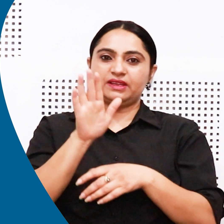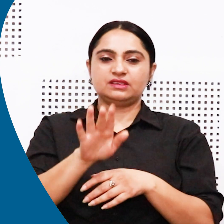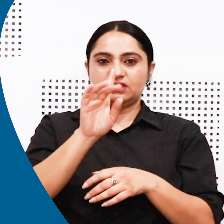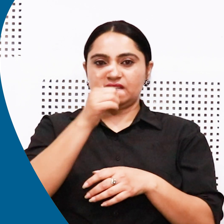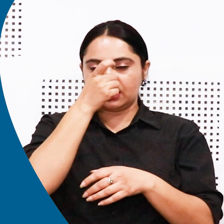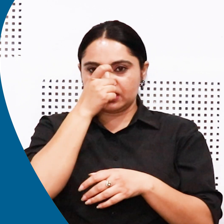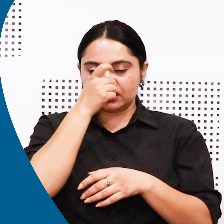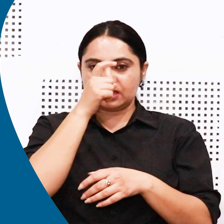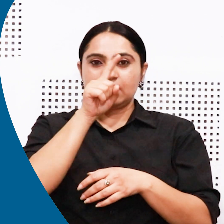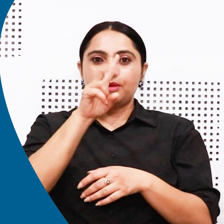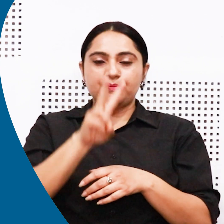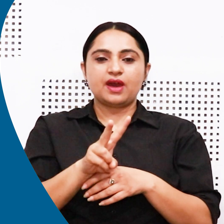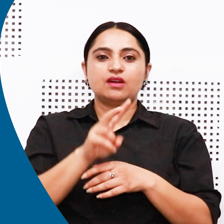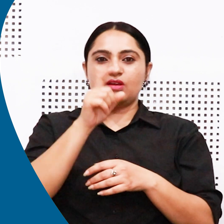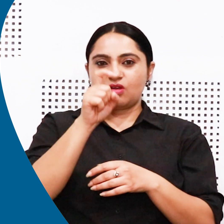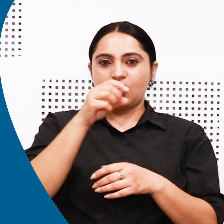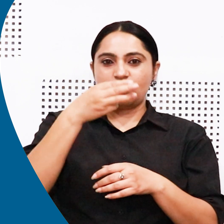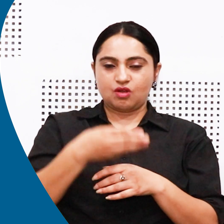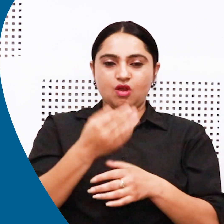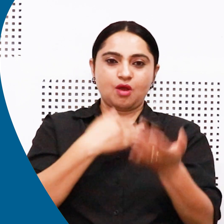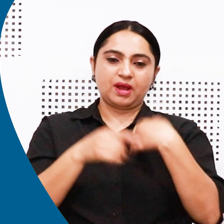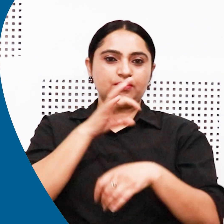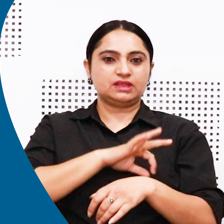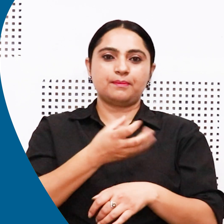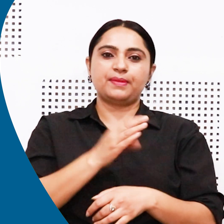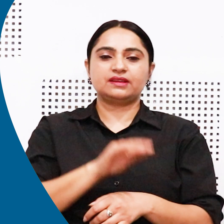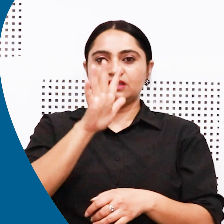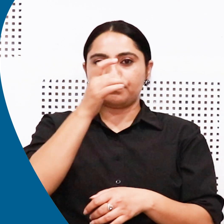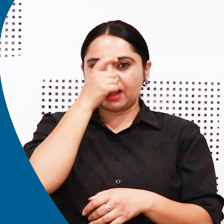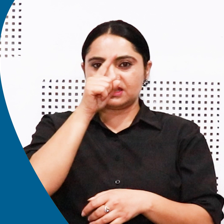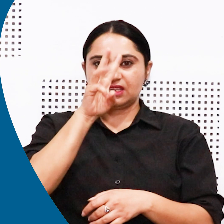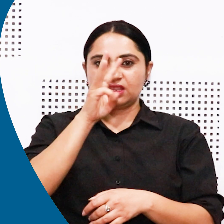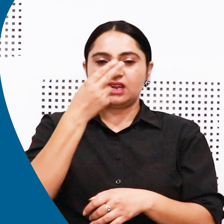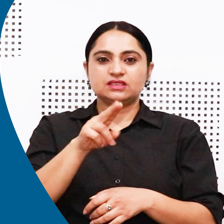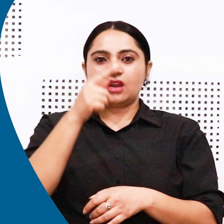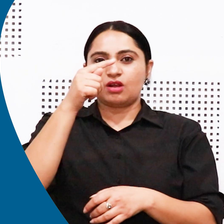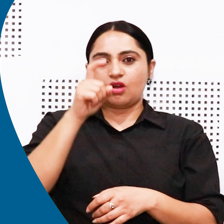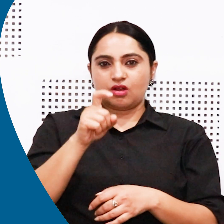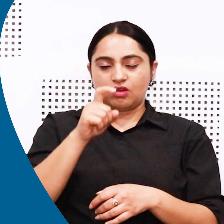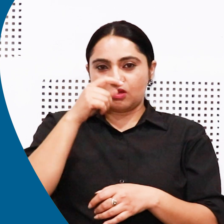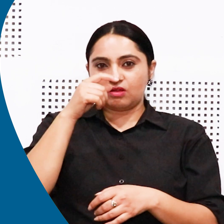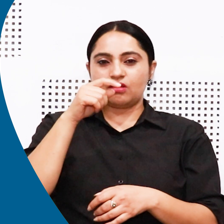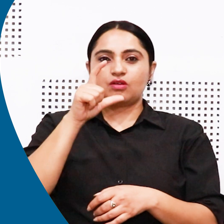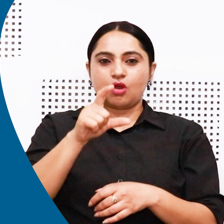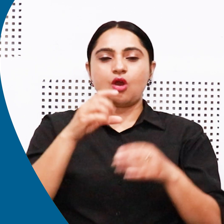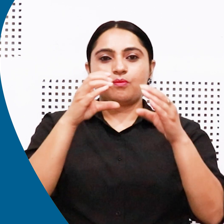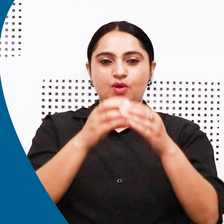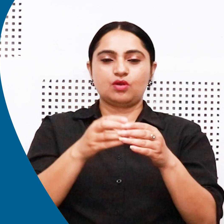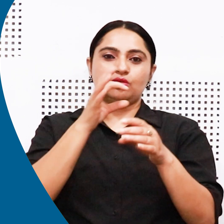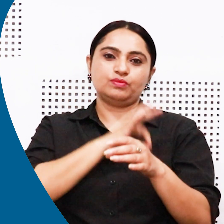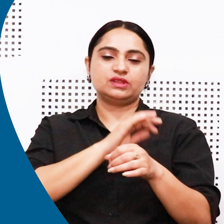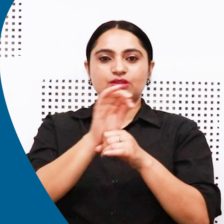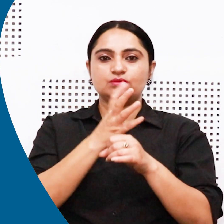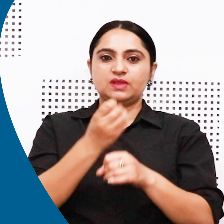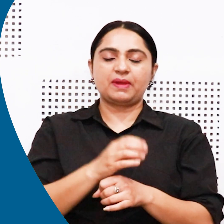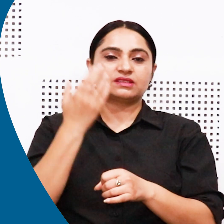र घ वर्गको अपाङ्गता भत्ता पालिकाबाट पाइरहेका छन्। 513 जनाले क र ख वर्गको भत्ता सुविधा पाउँदै आएका छन्।